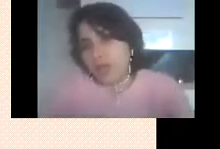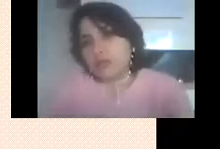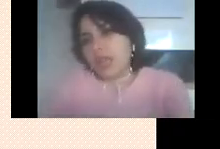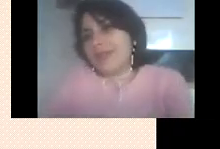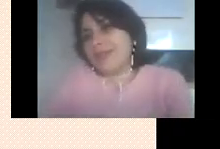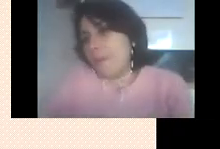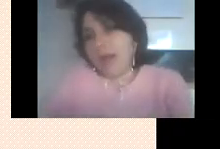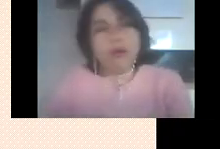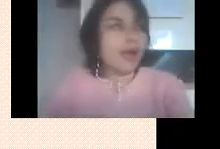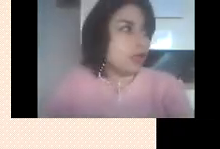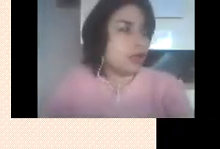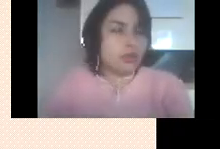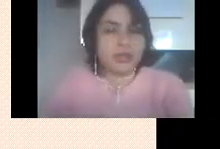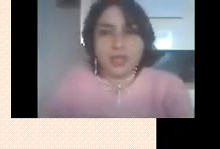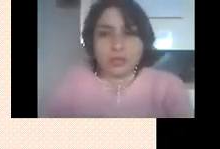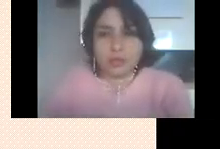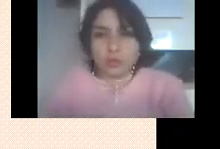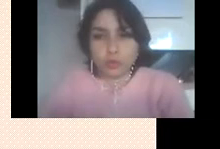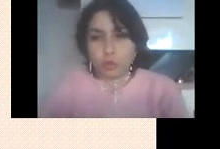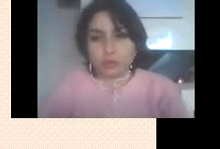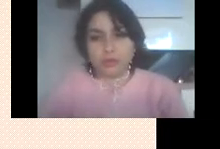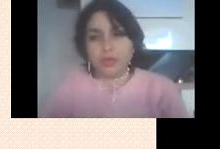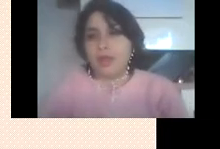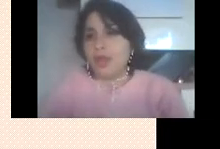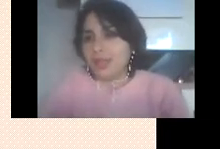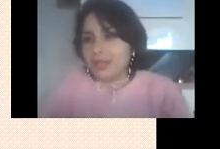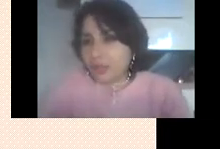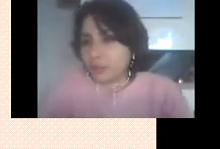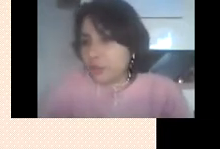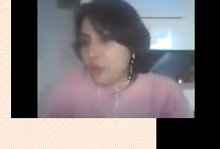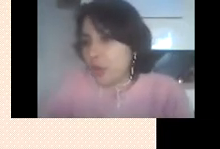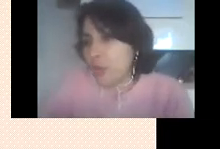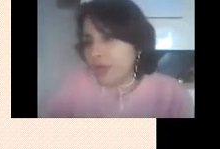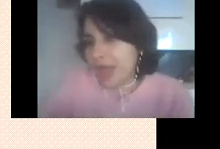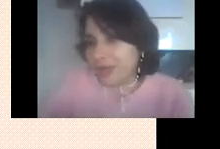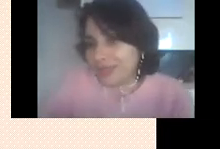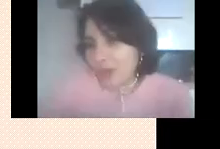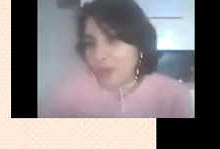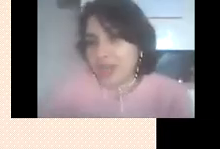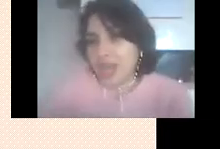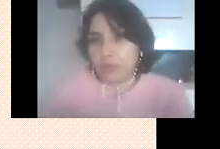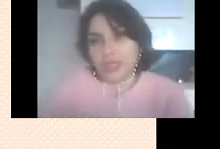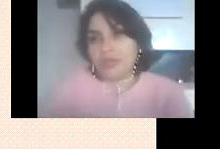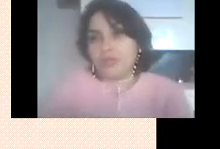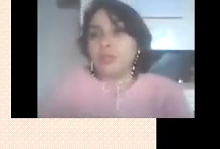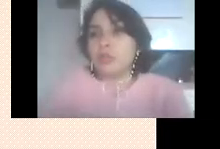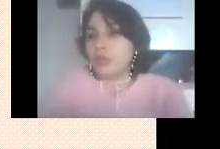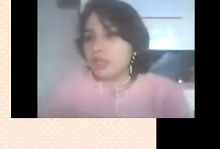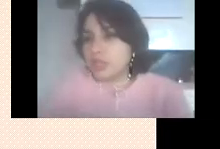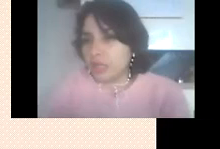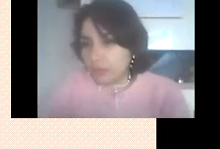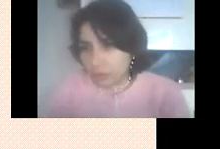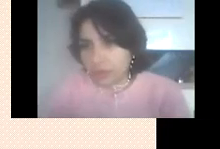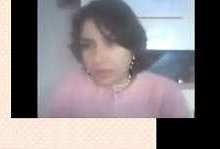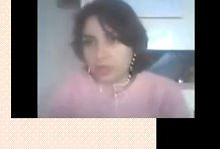doblar. Solamente los magos hacen esas cosas, ¿cierto? Con sus trucos. Ya nosotros no podríamos, ¿cierto? Se me perdió